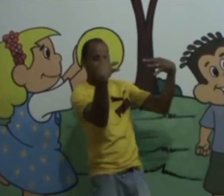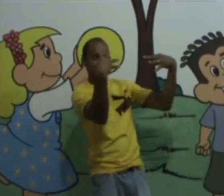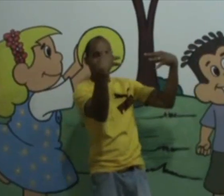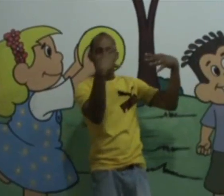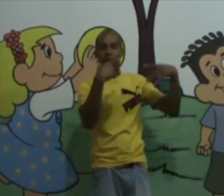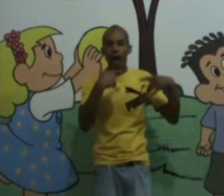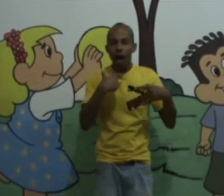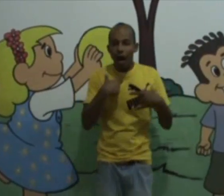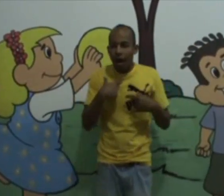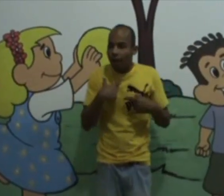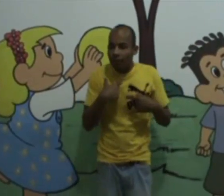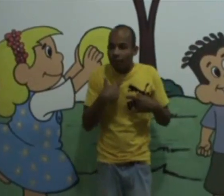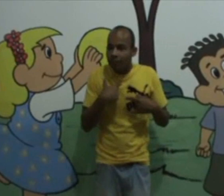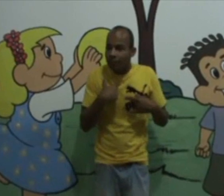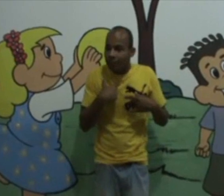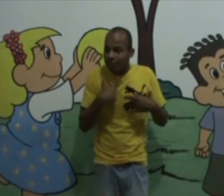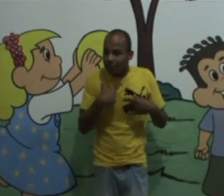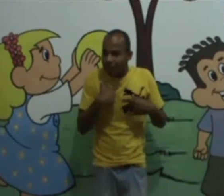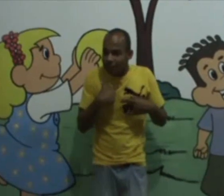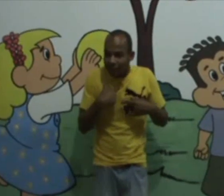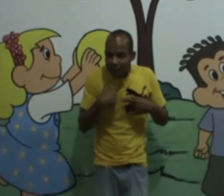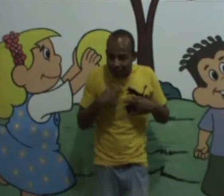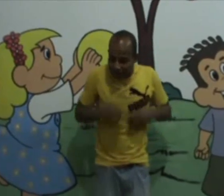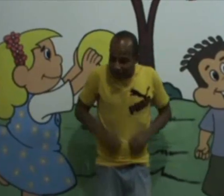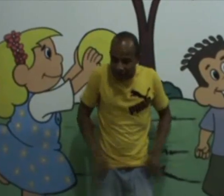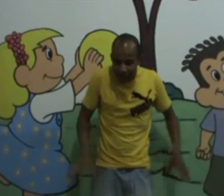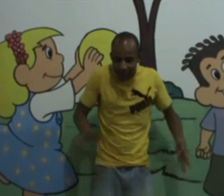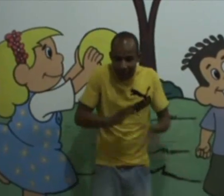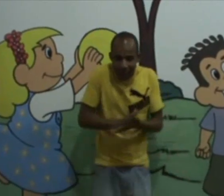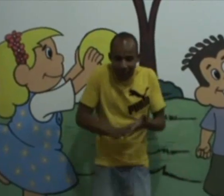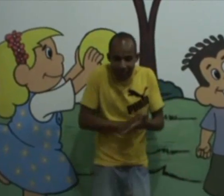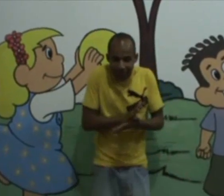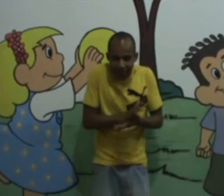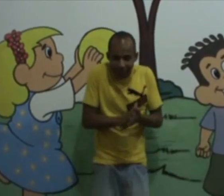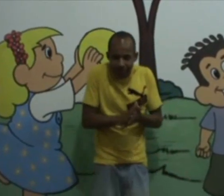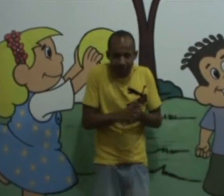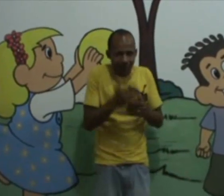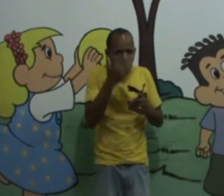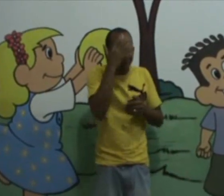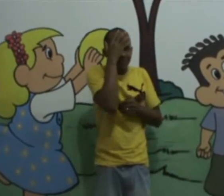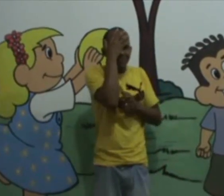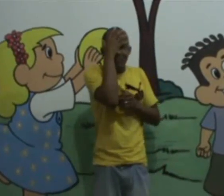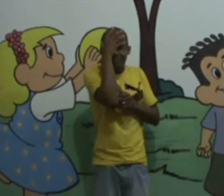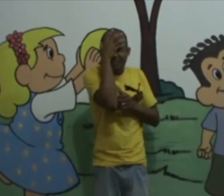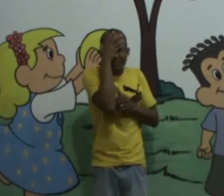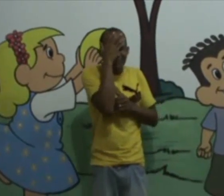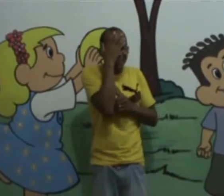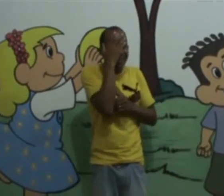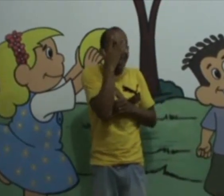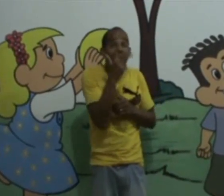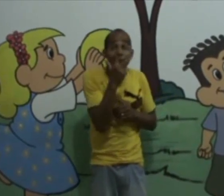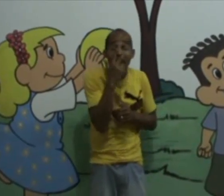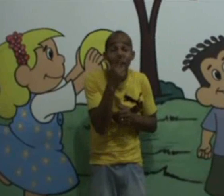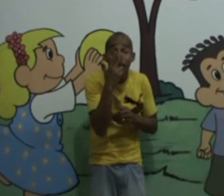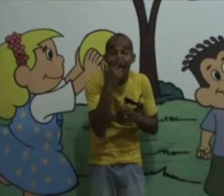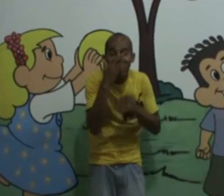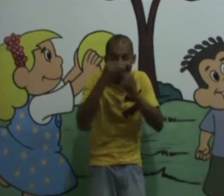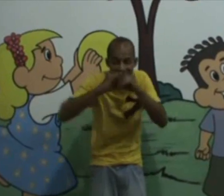grandes xixis, mas aquele foi fenomenal. Parecia um elefante, coisa de fazer barulho